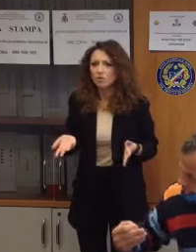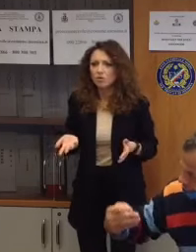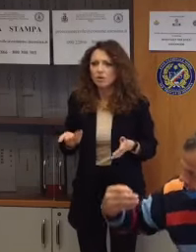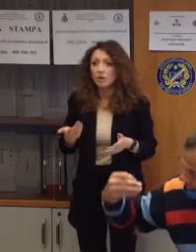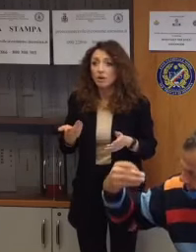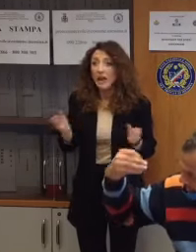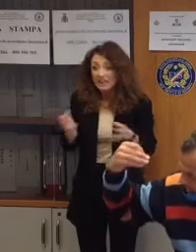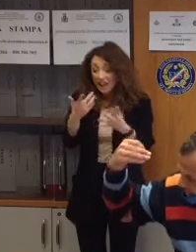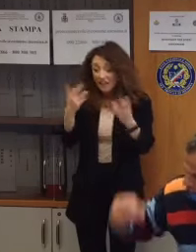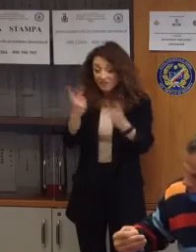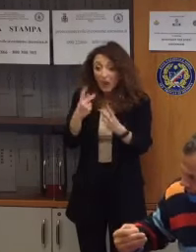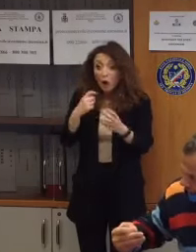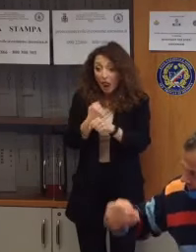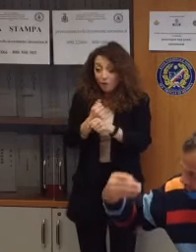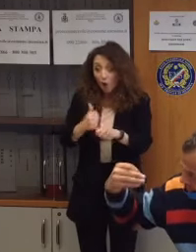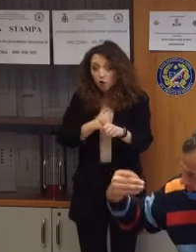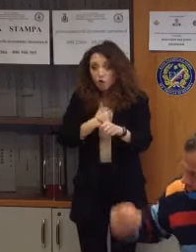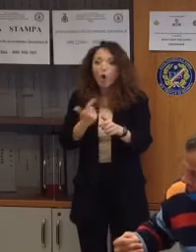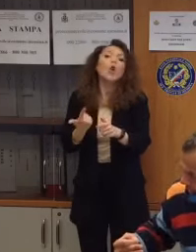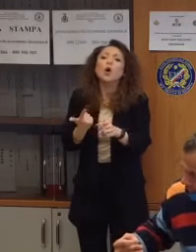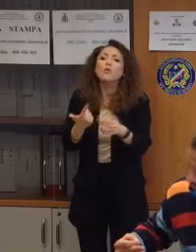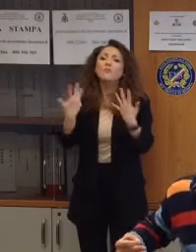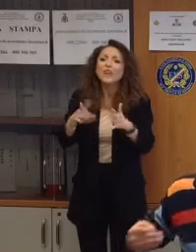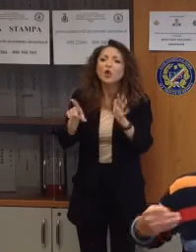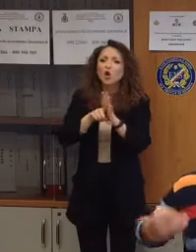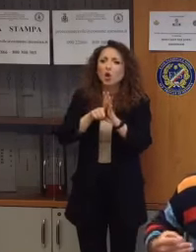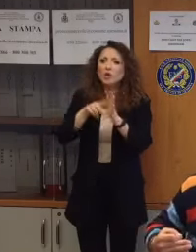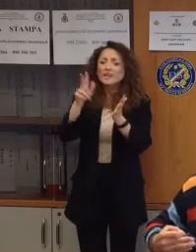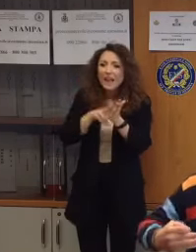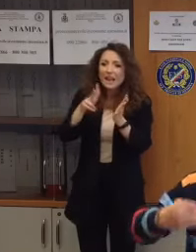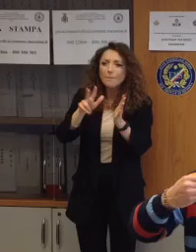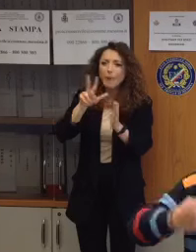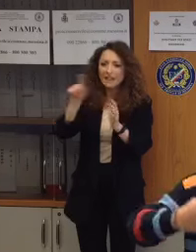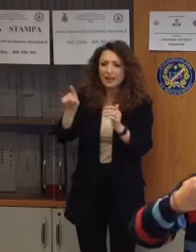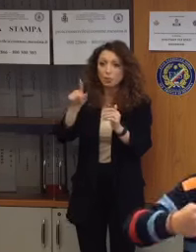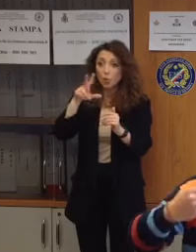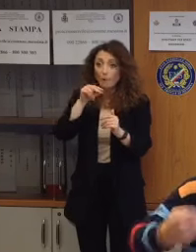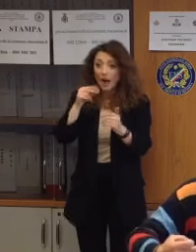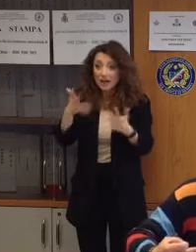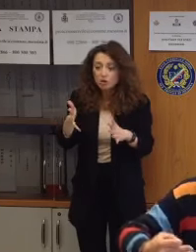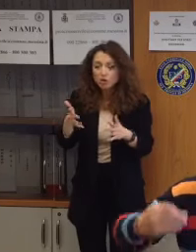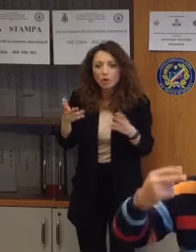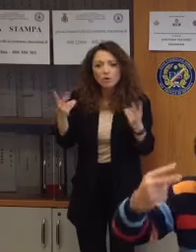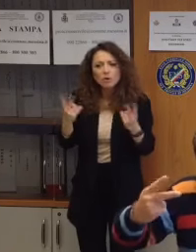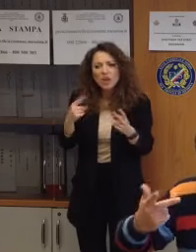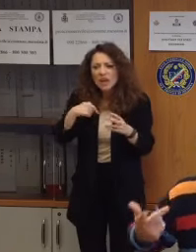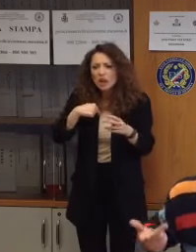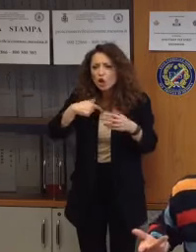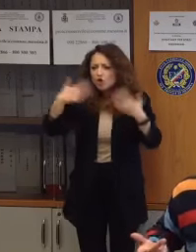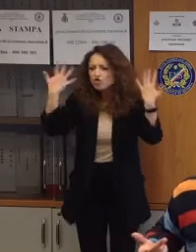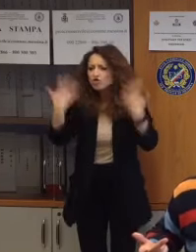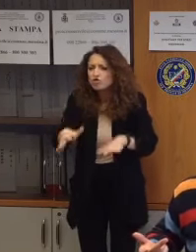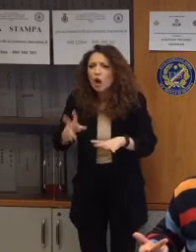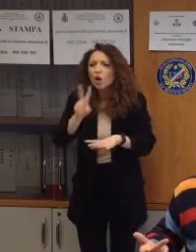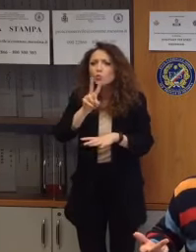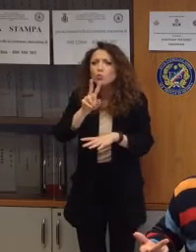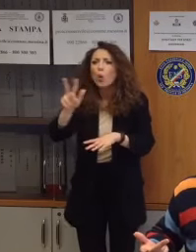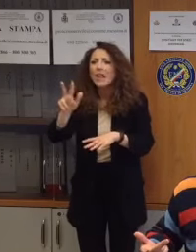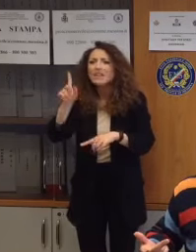marzo, la prima, le quattro delibere sono del 31 marzo, bene, io già sarei partito il 2 e il 3 di aprile.